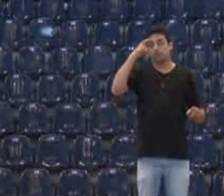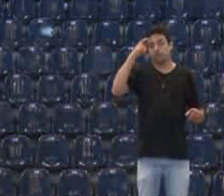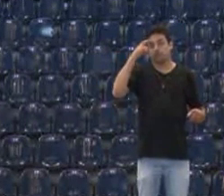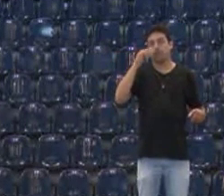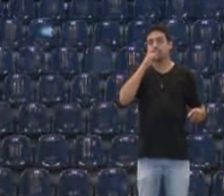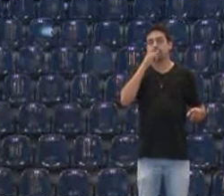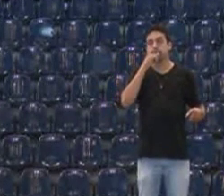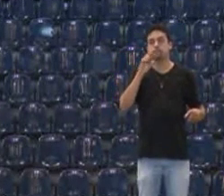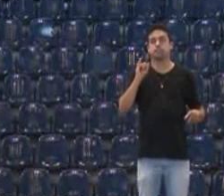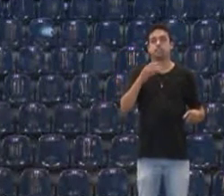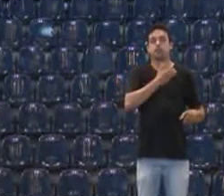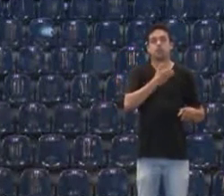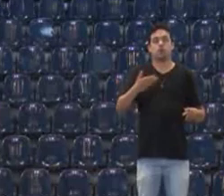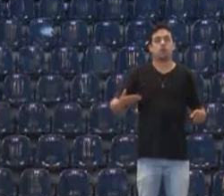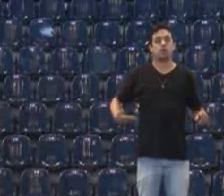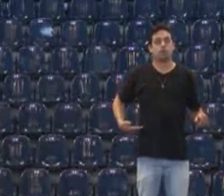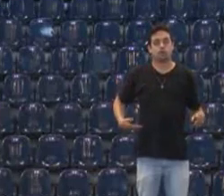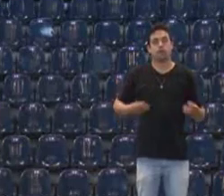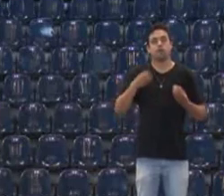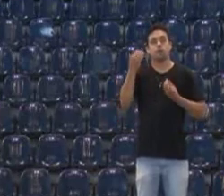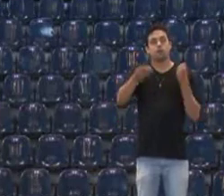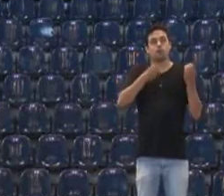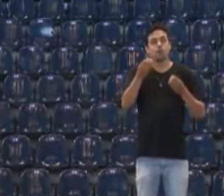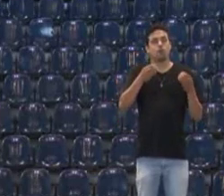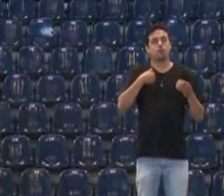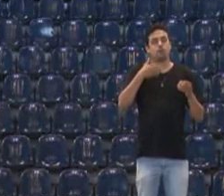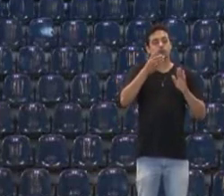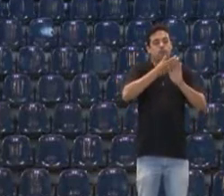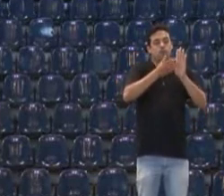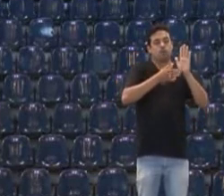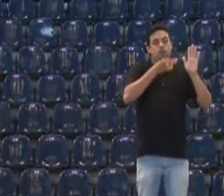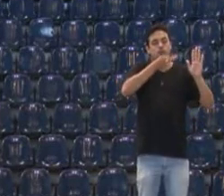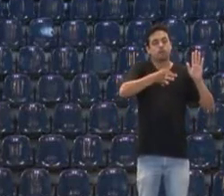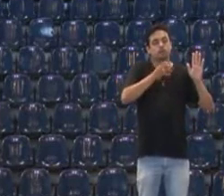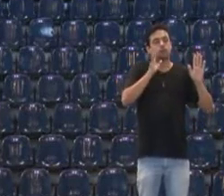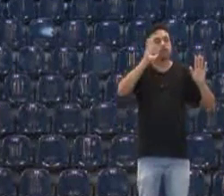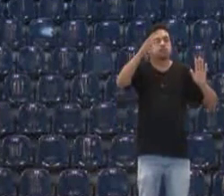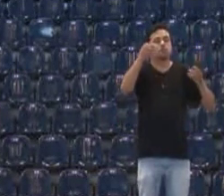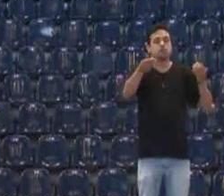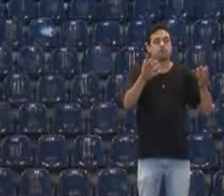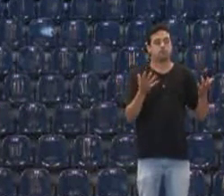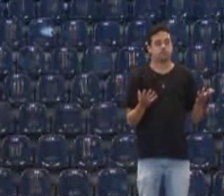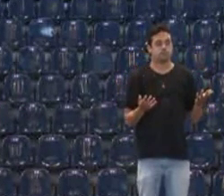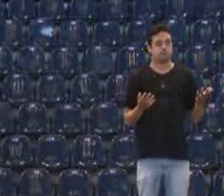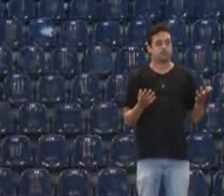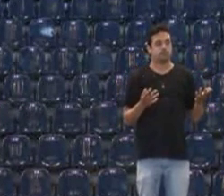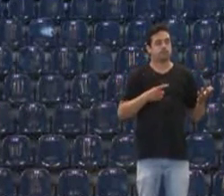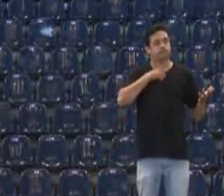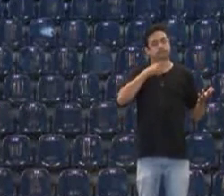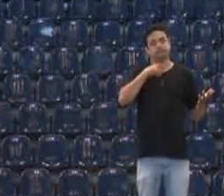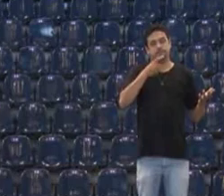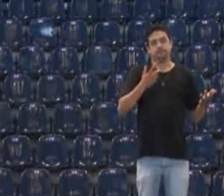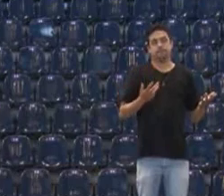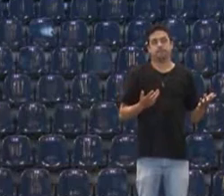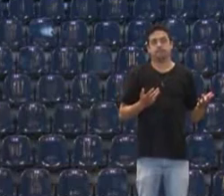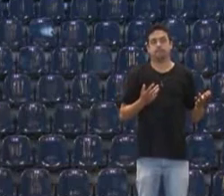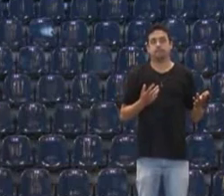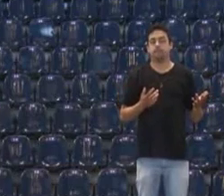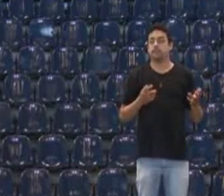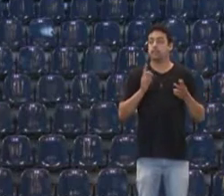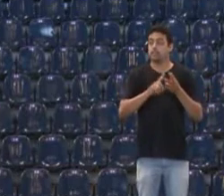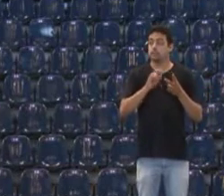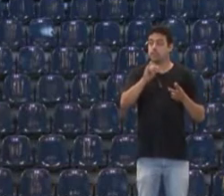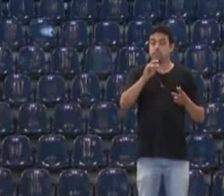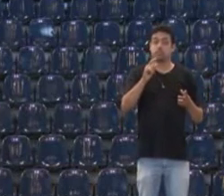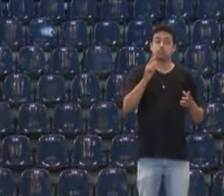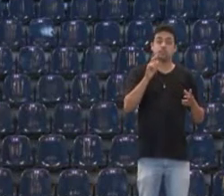se eu fosse governo, como eu executaria o que eu estou propondo? Seria possível? Tá? Se você